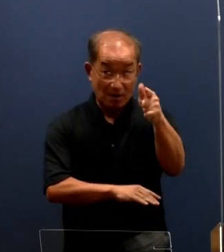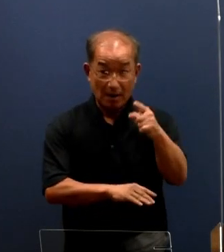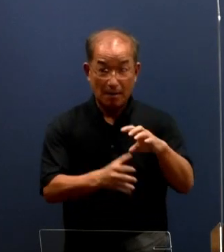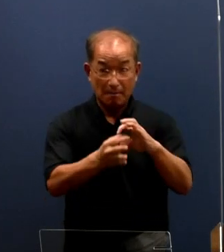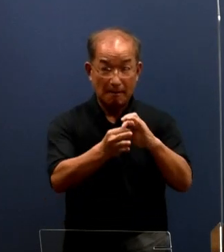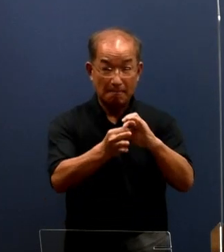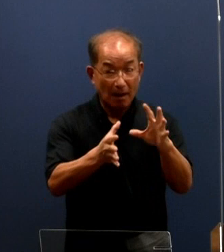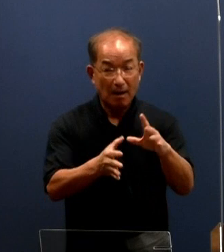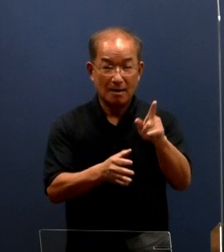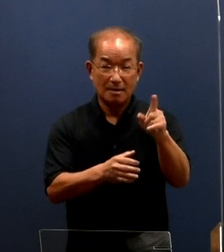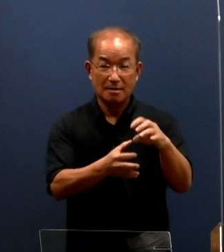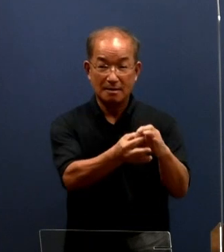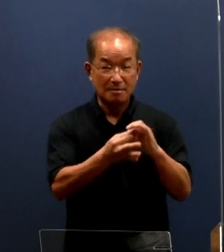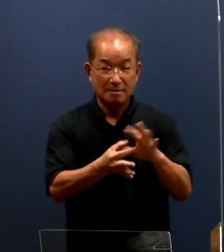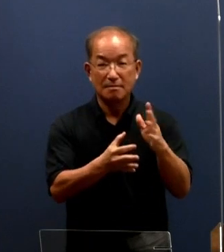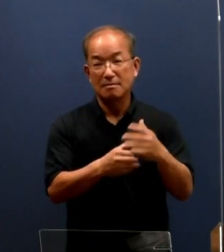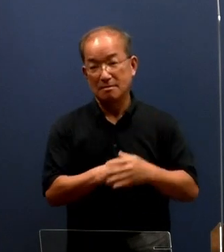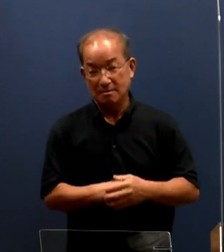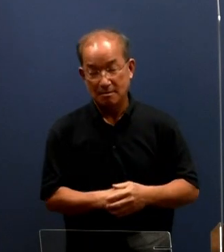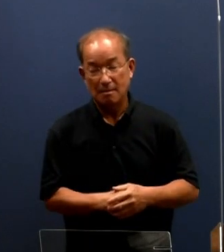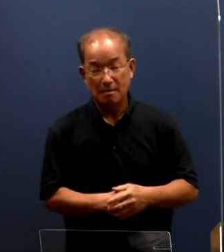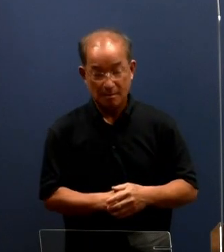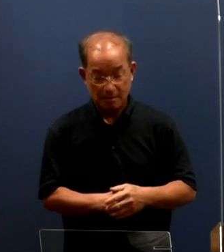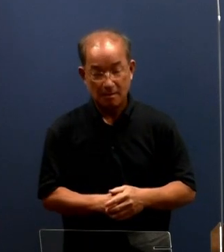ず知らんぷりして、